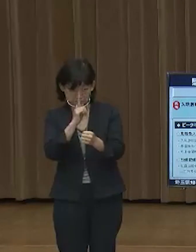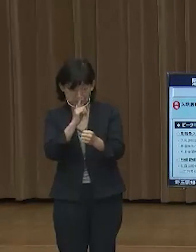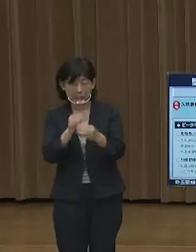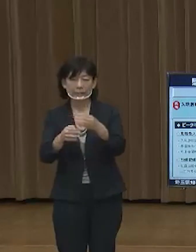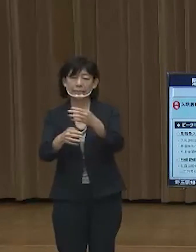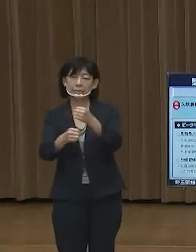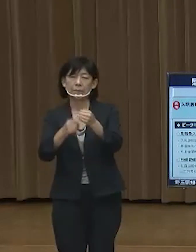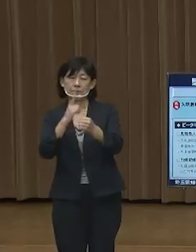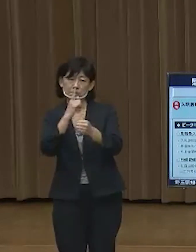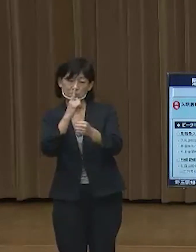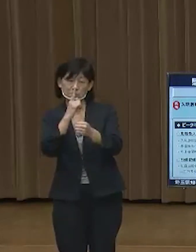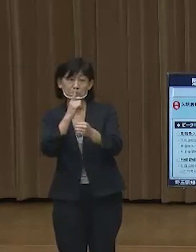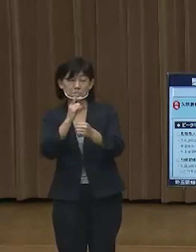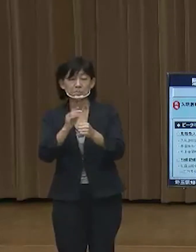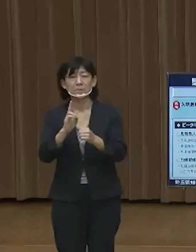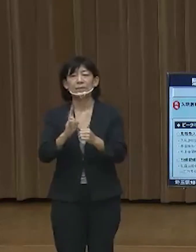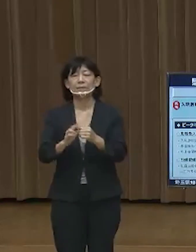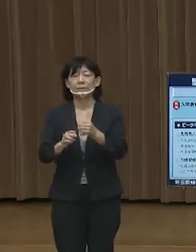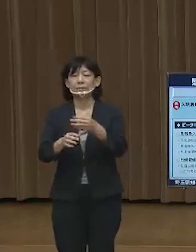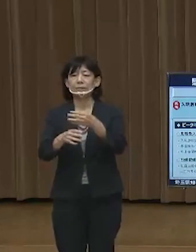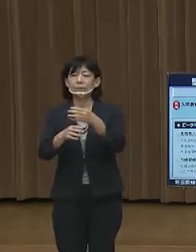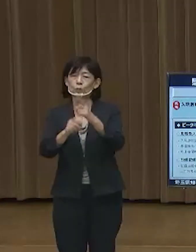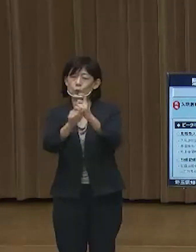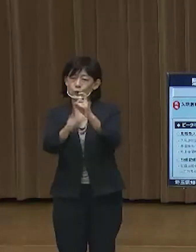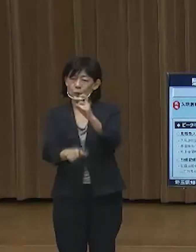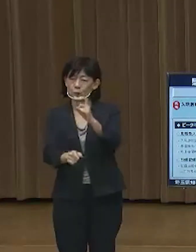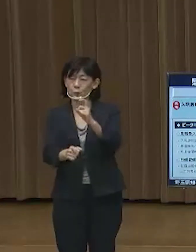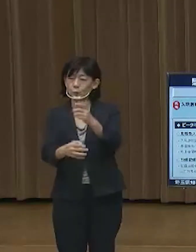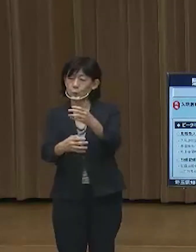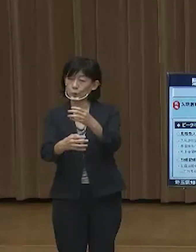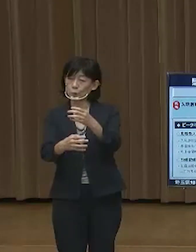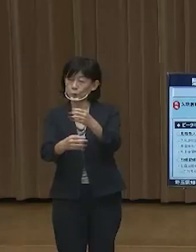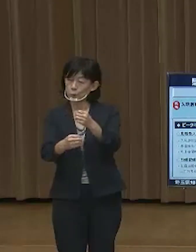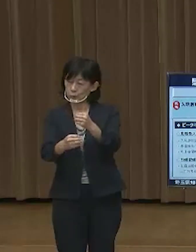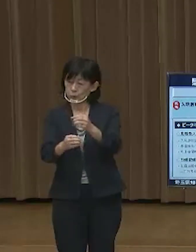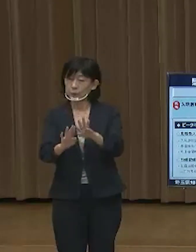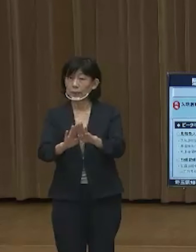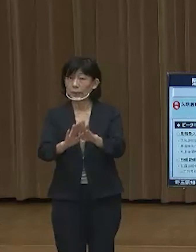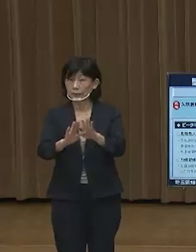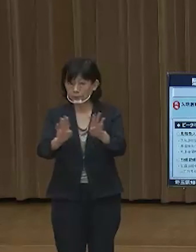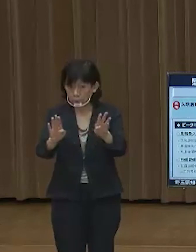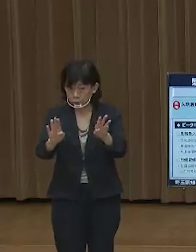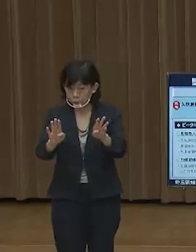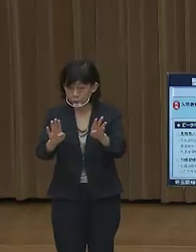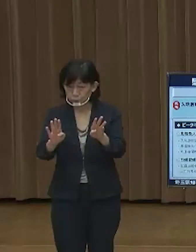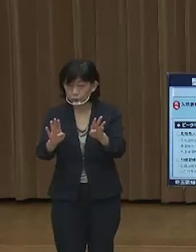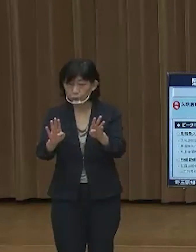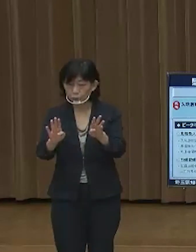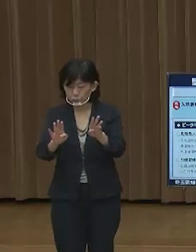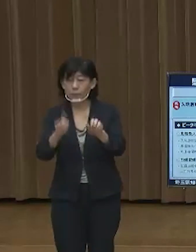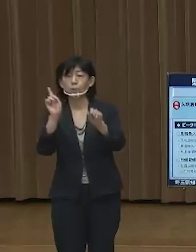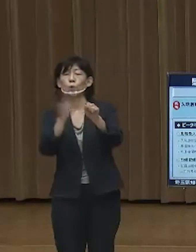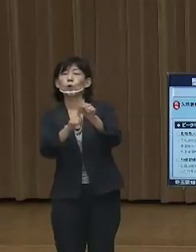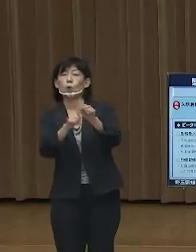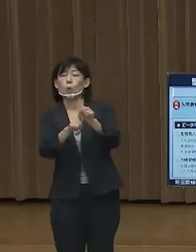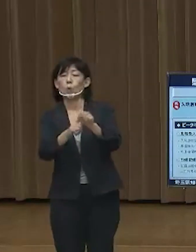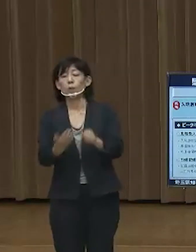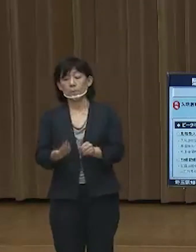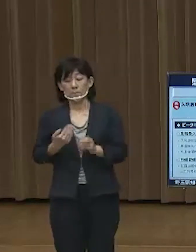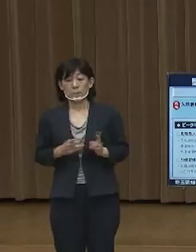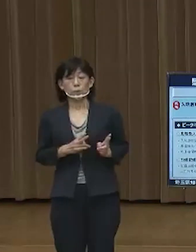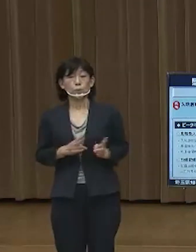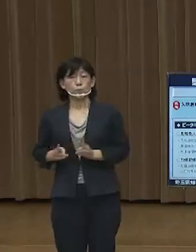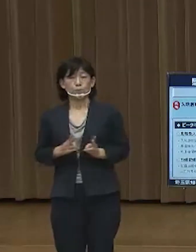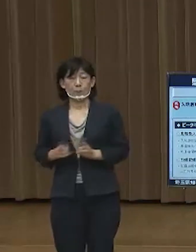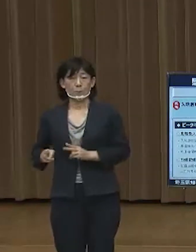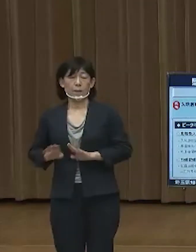はいだね、はい、10月のしかるべく時期に、始まるということを、目標としてすでに準備が始